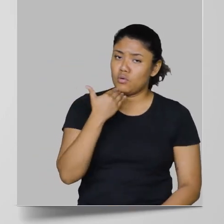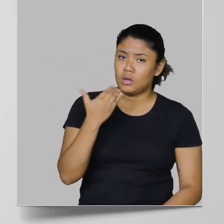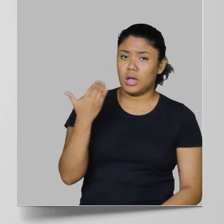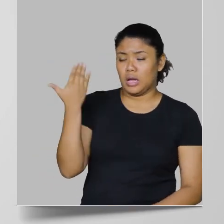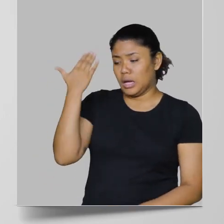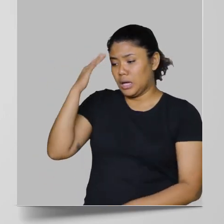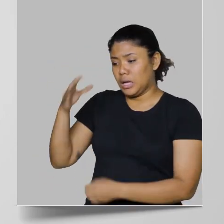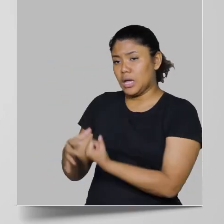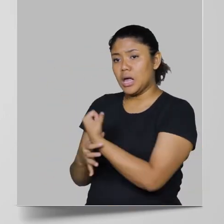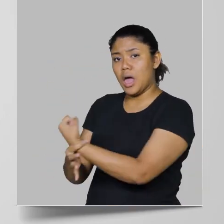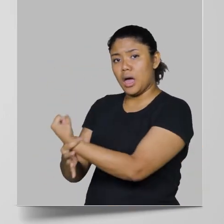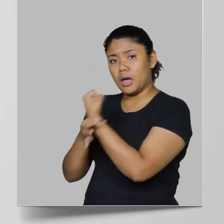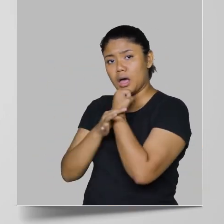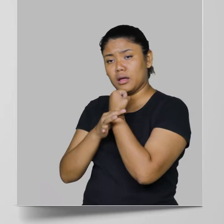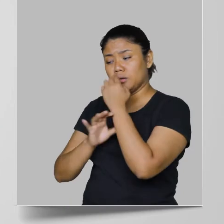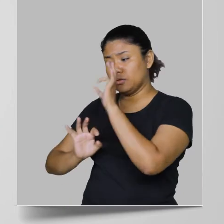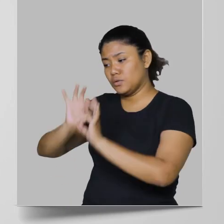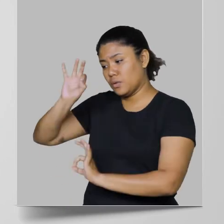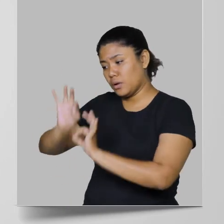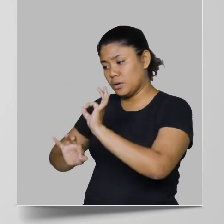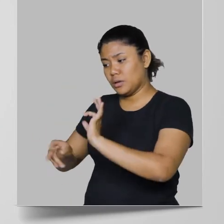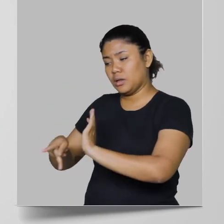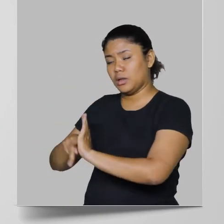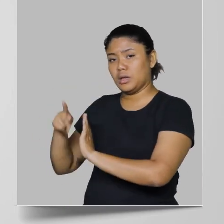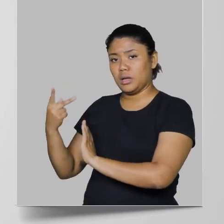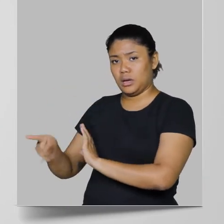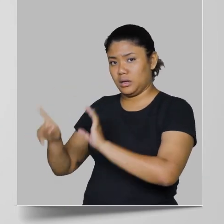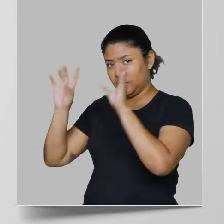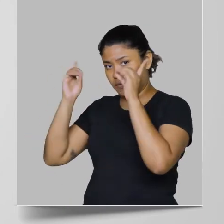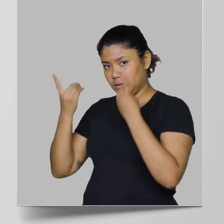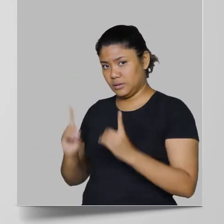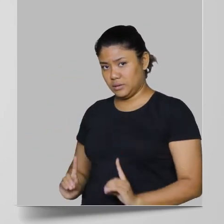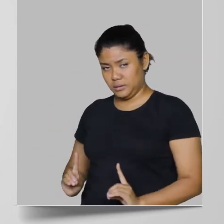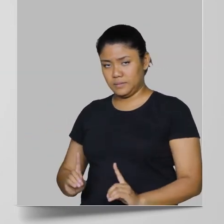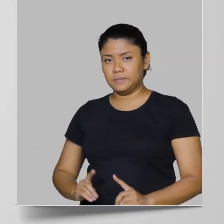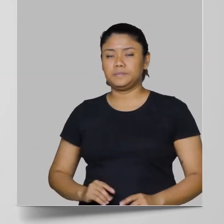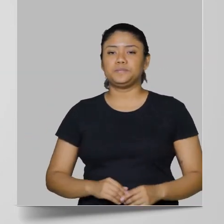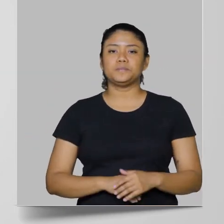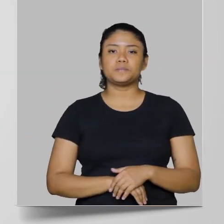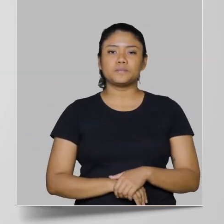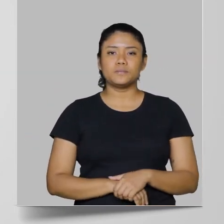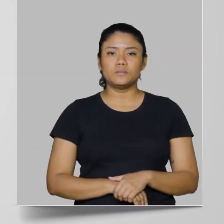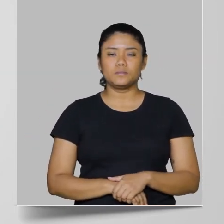incapaz de prever a diversidade de corpos.